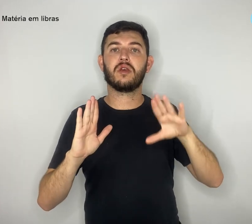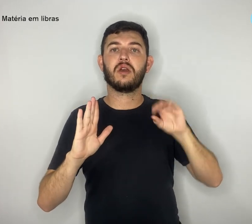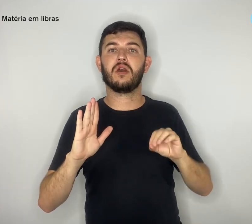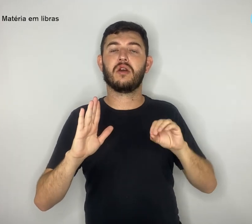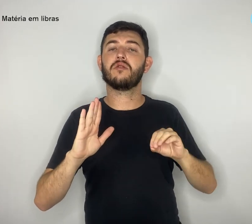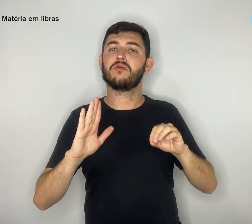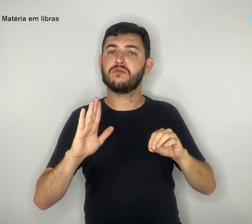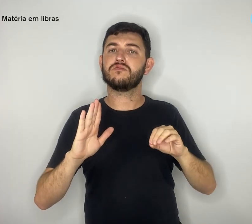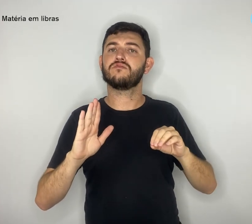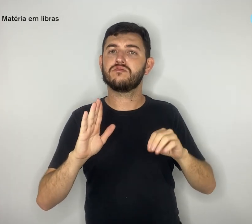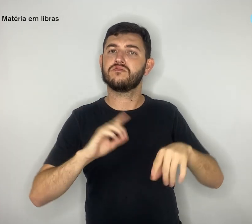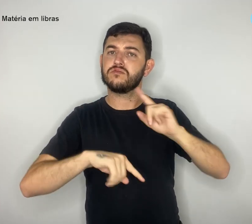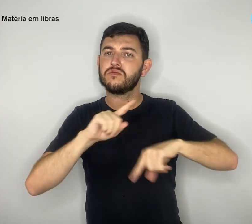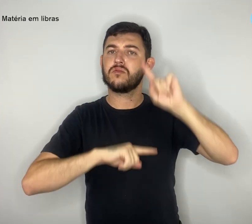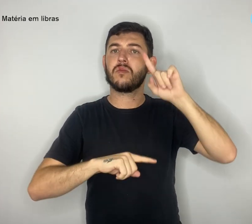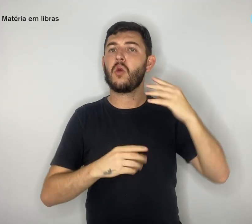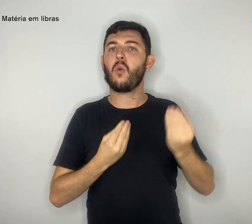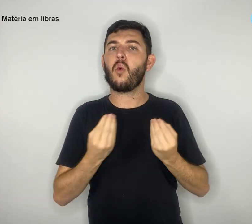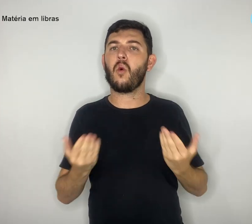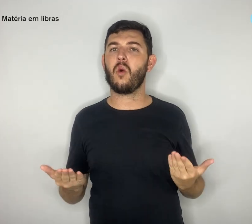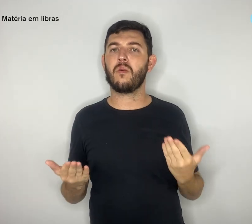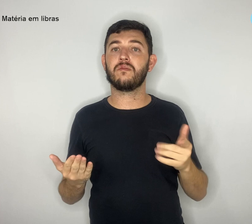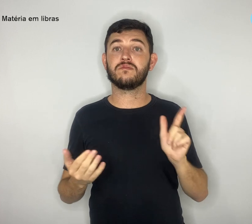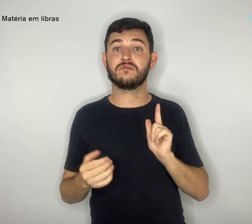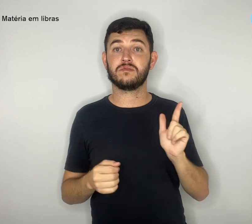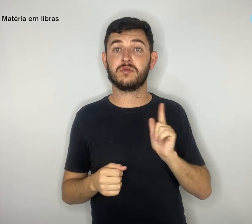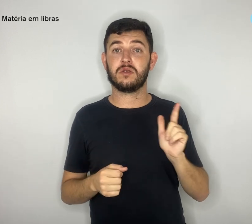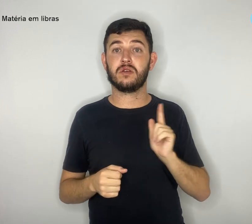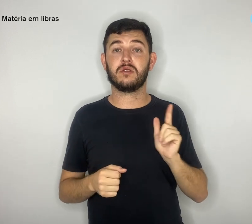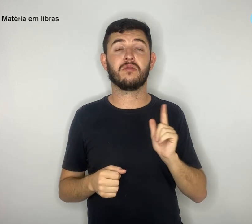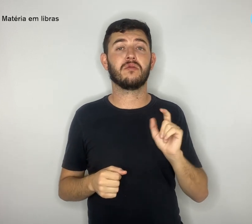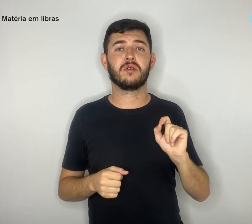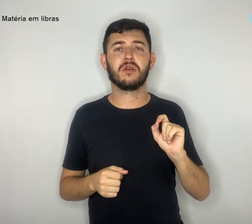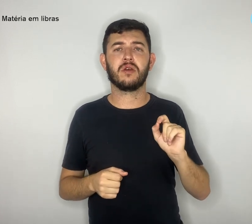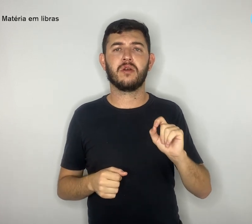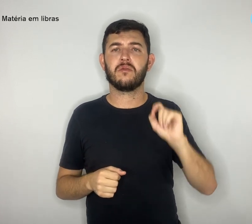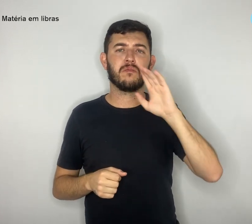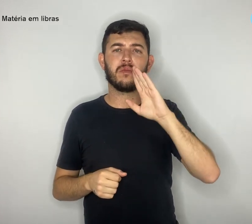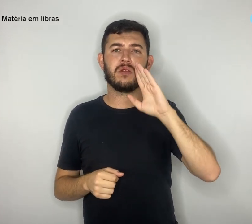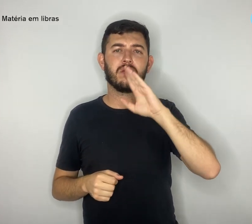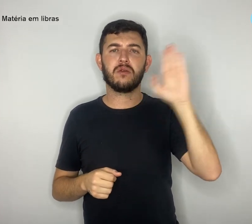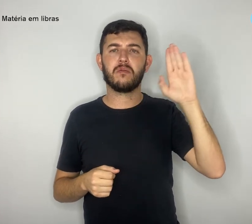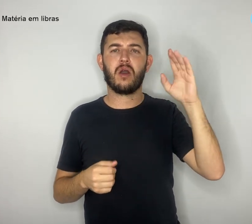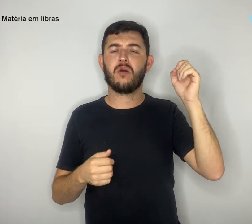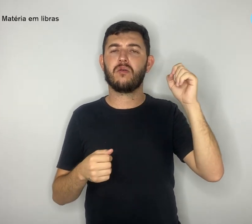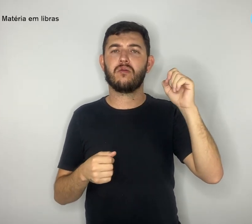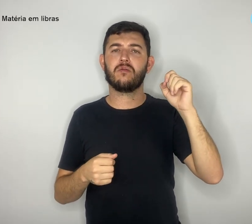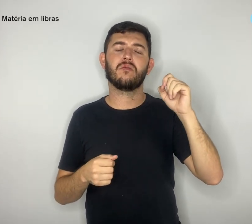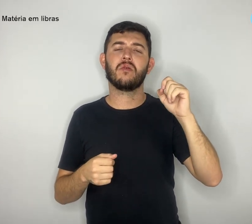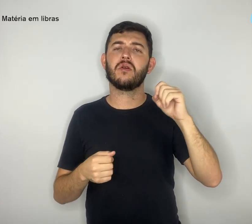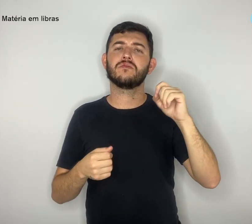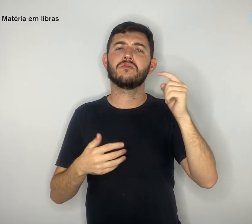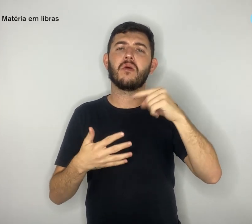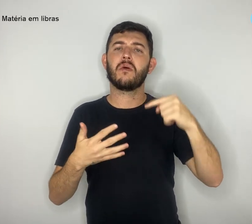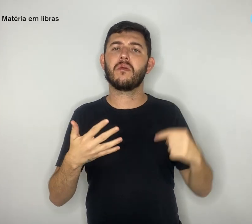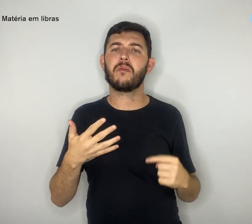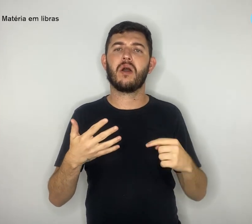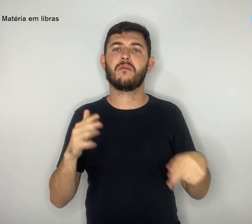por meio da realização do princípio mais importante das Nações Unidas, a consagração de